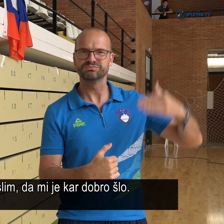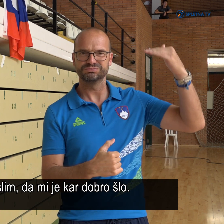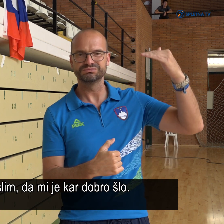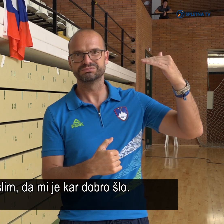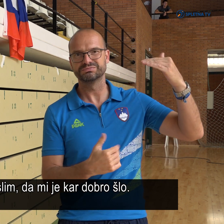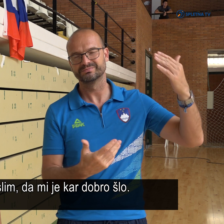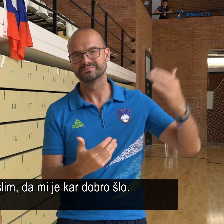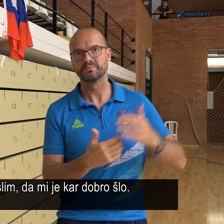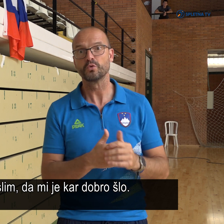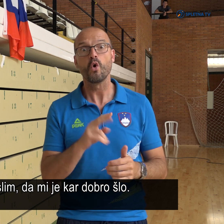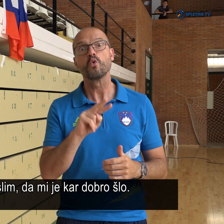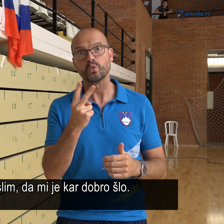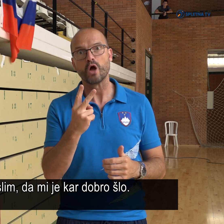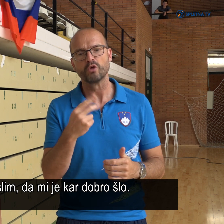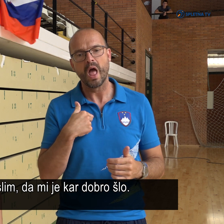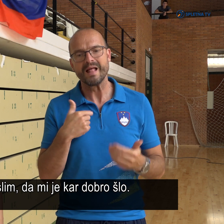Drugače pa mislim, da mi je kar dobro šlo.